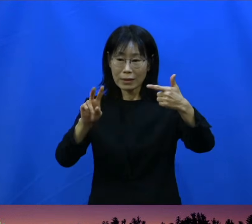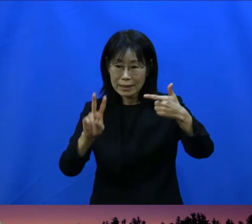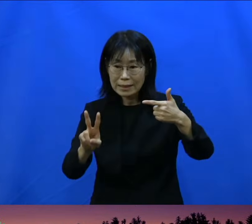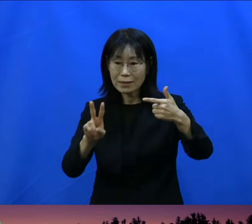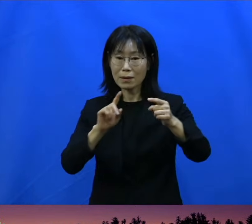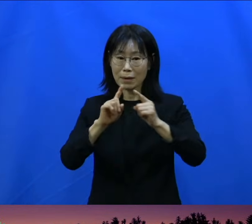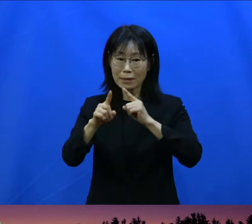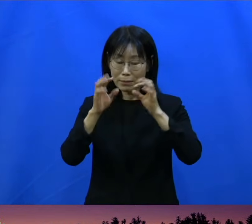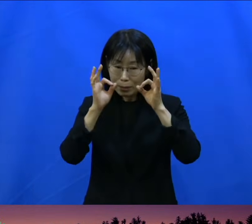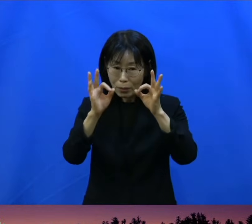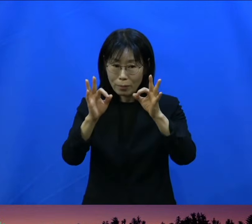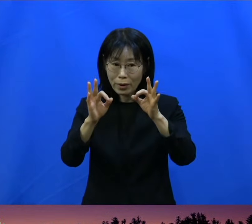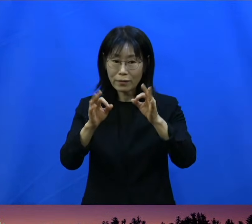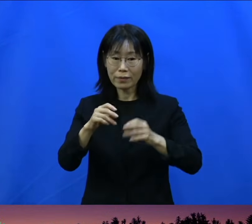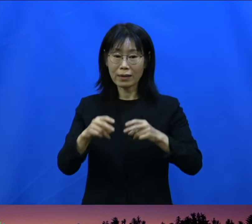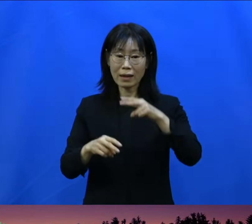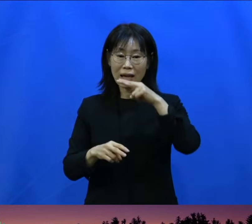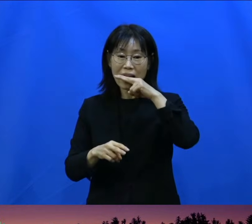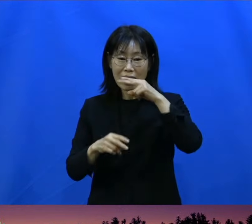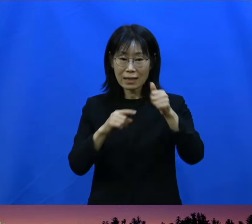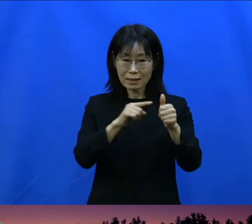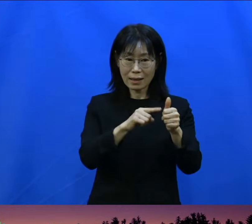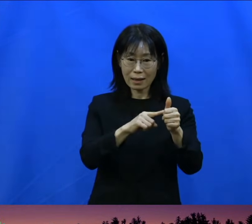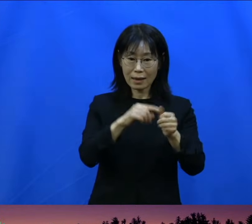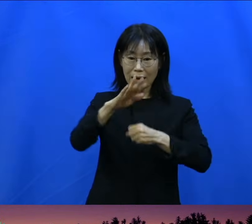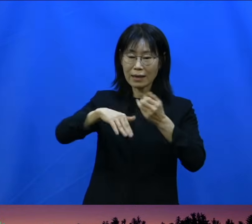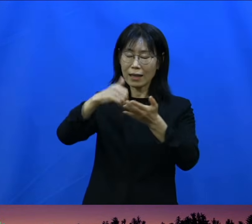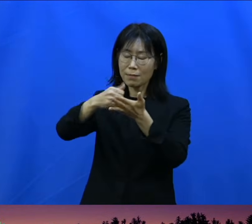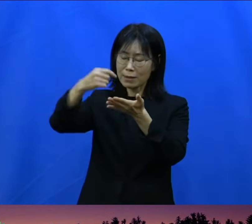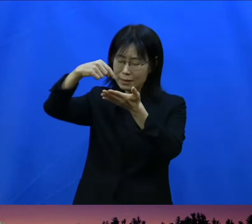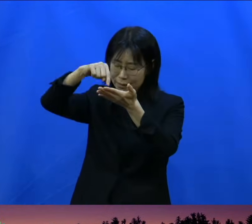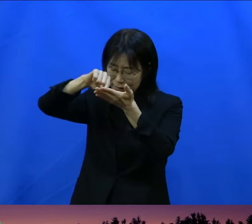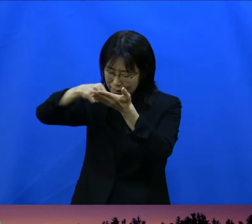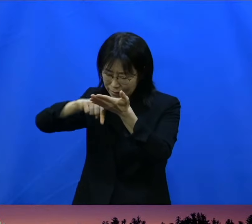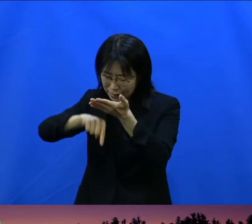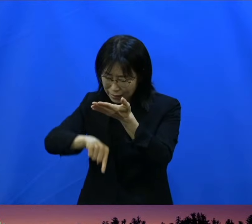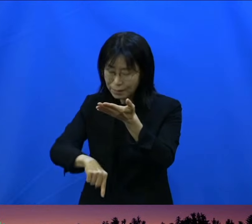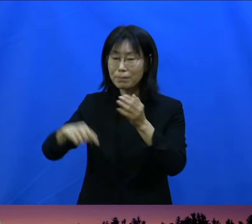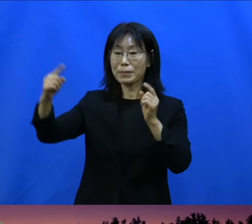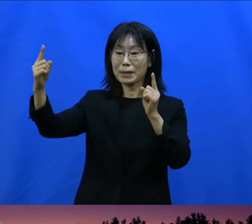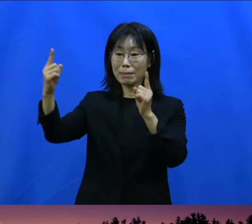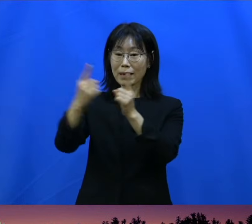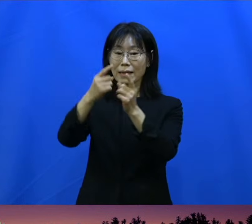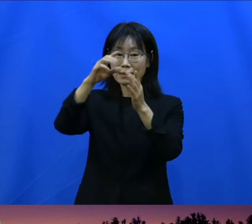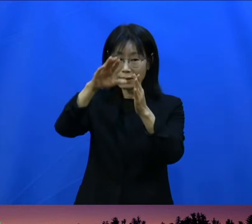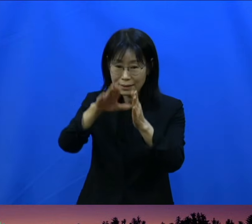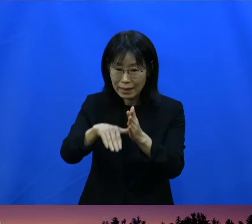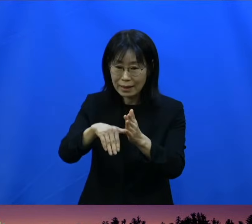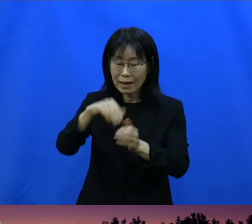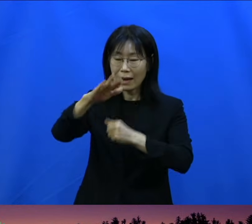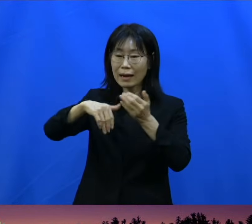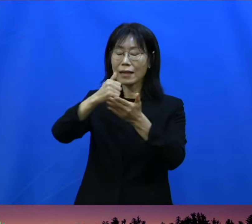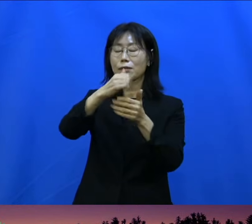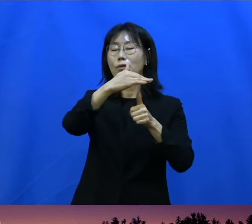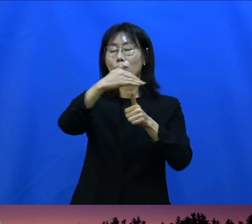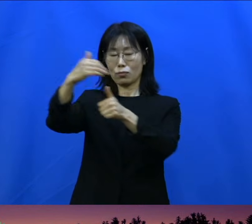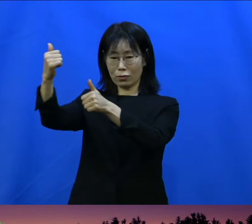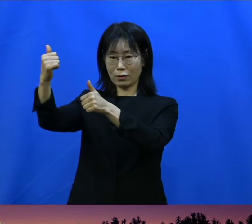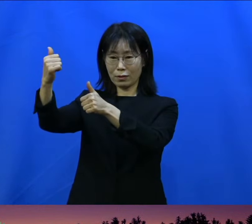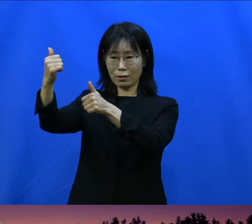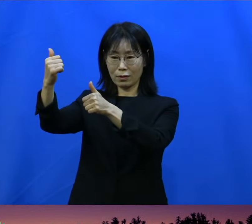거예요. 이게 부르심이에요. 하나님을 깊이 만나면 그게 부르심이에요. 환상을 보는 거죠.